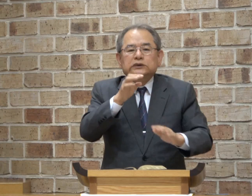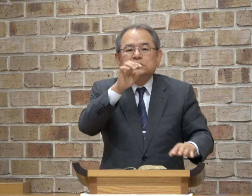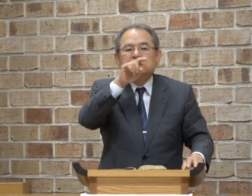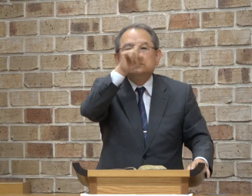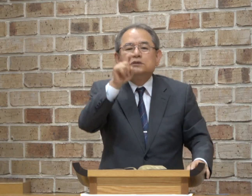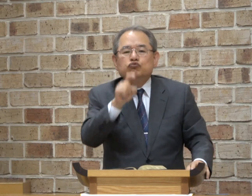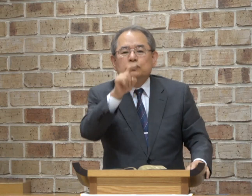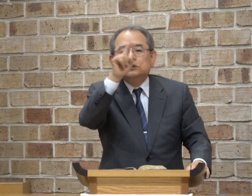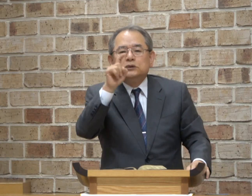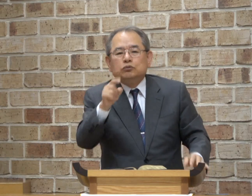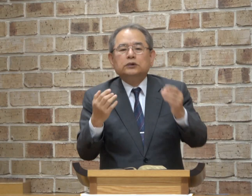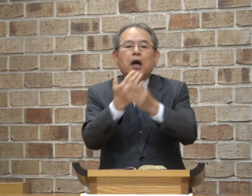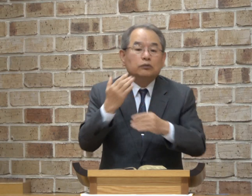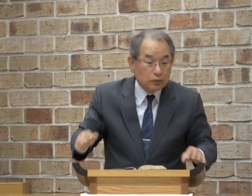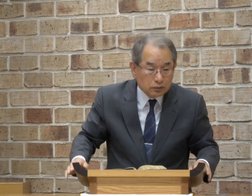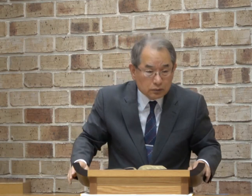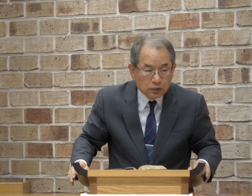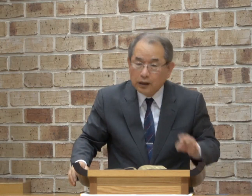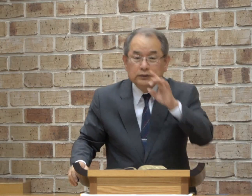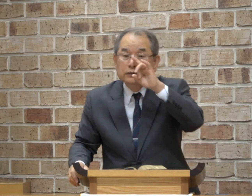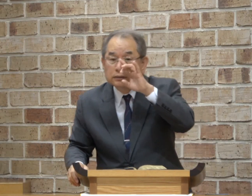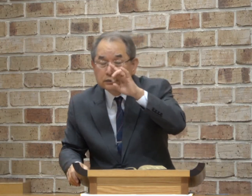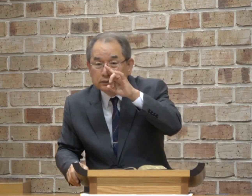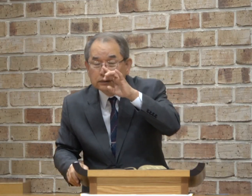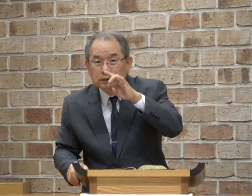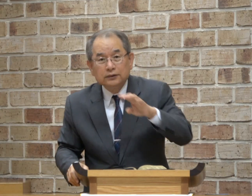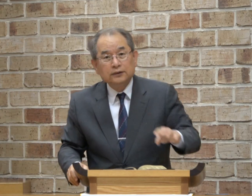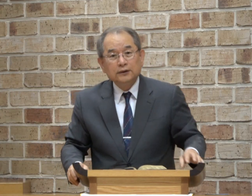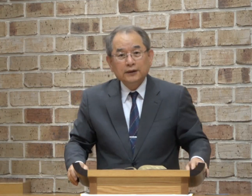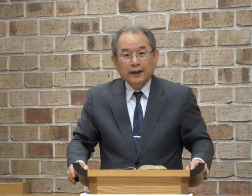이것은 끝없이 의문을 가지고 파헤친다고 해결될 문제가 아닙니다.